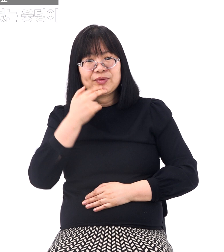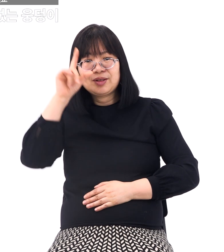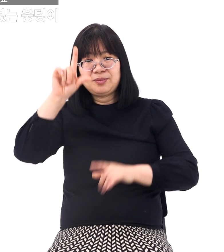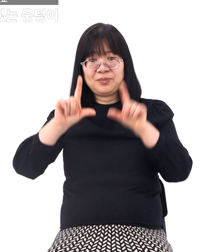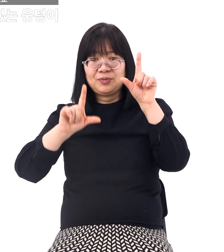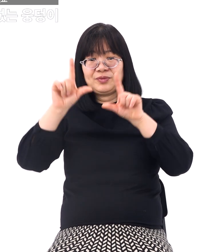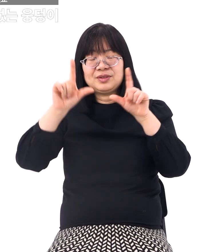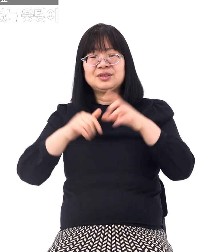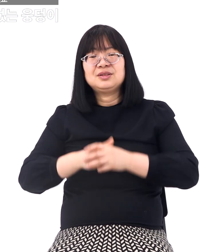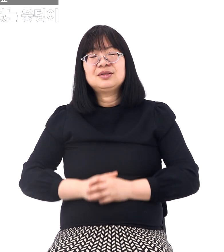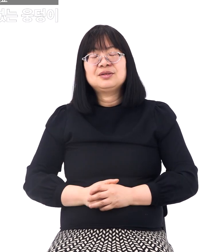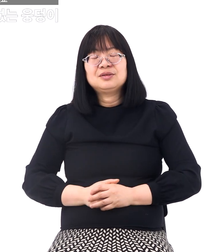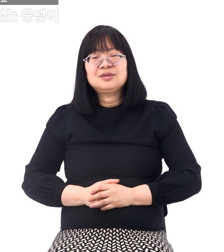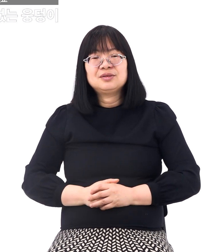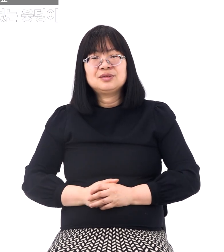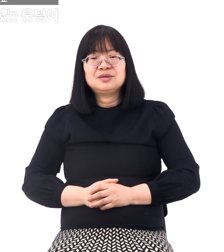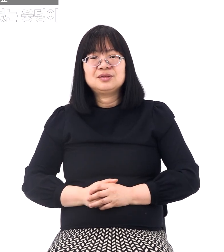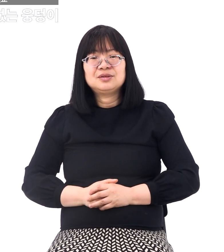모습으로